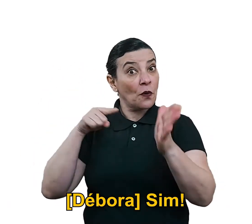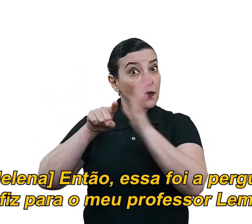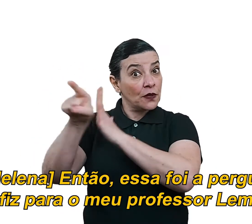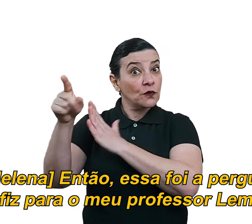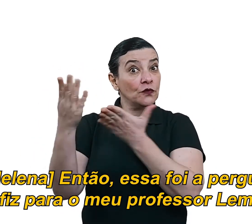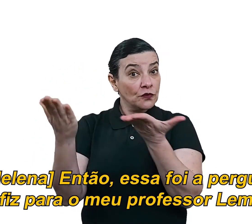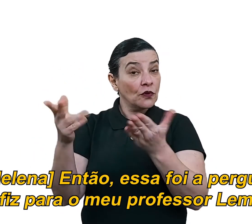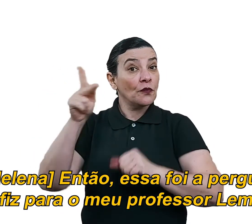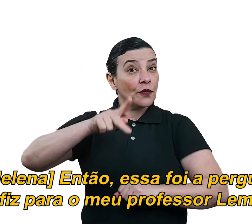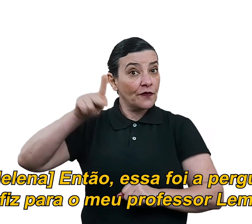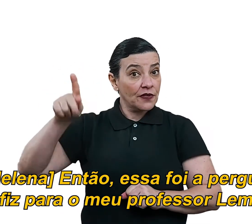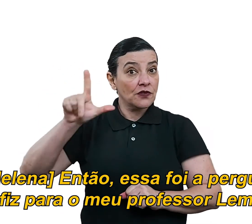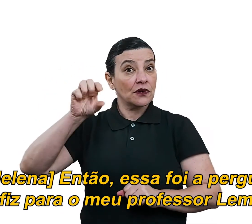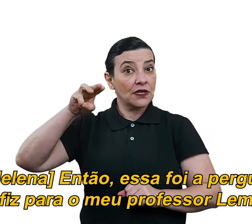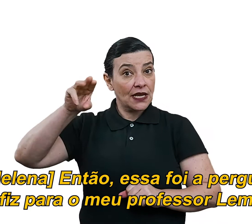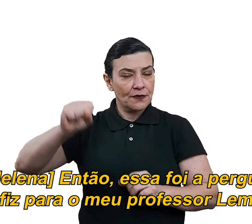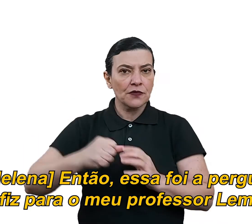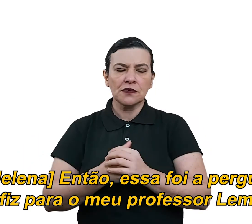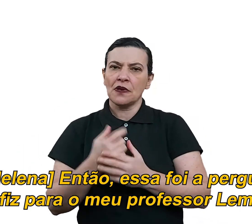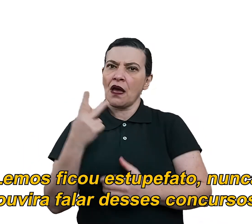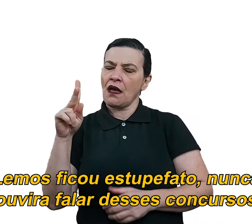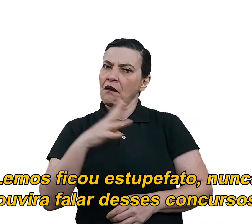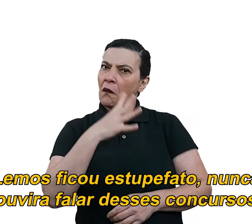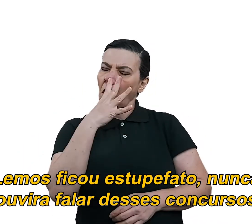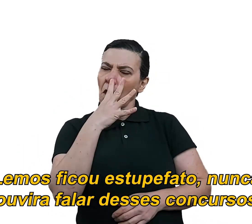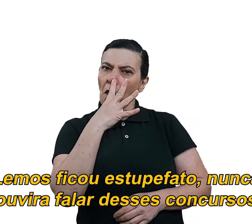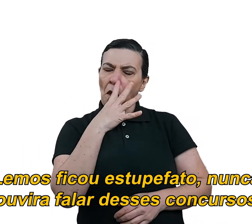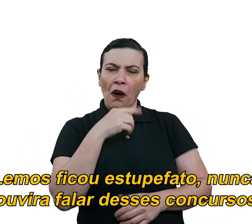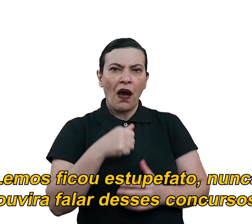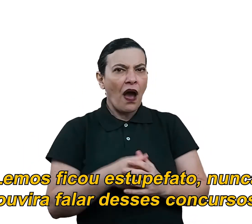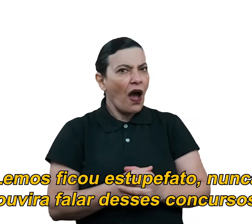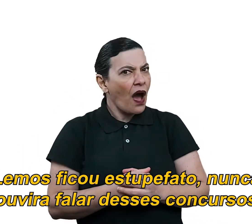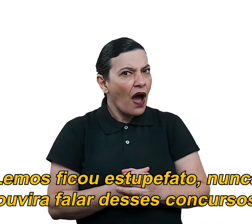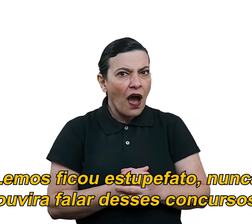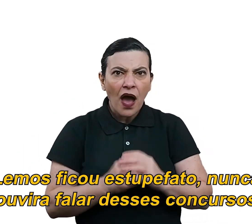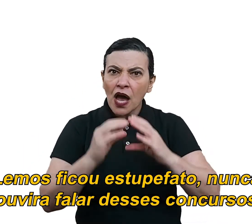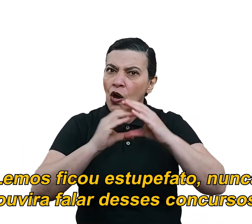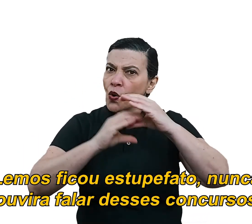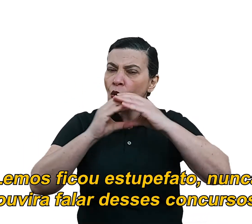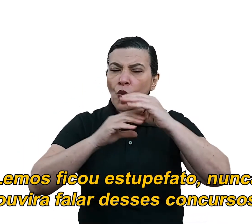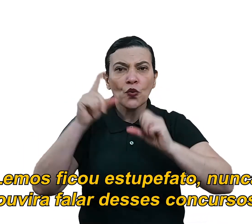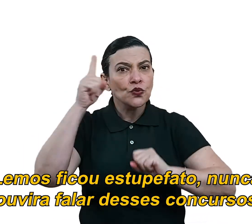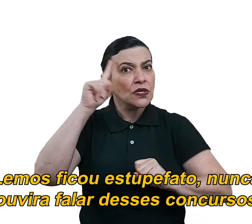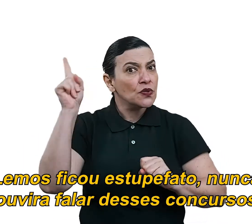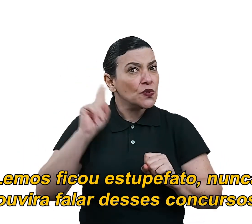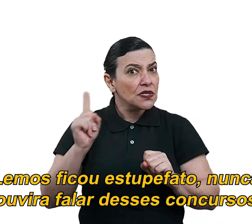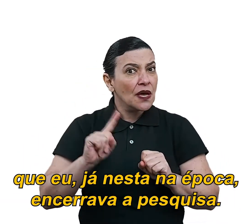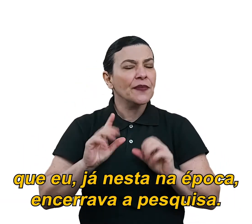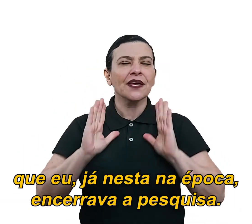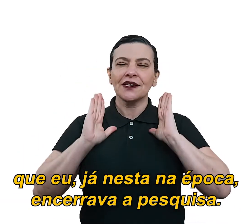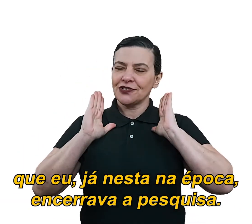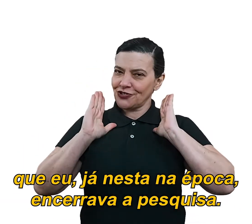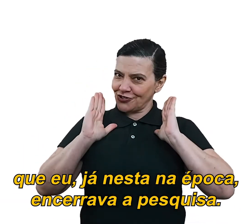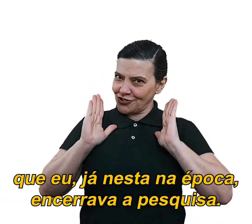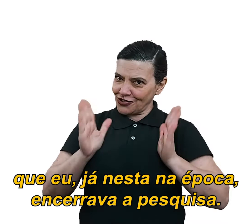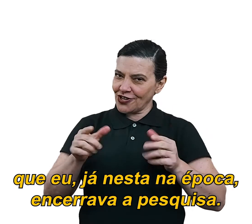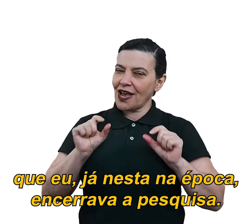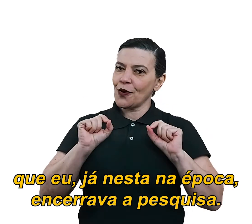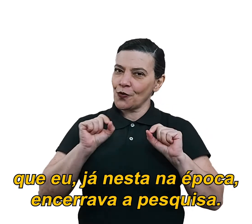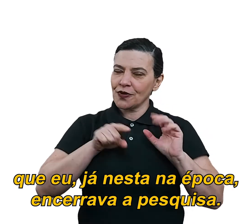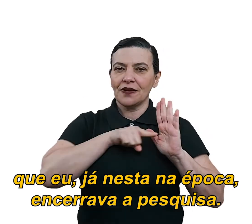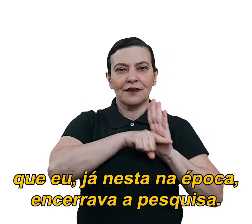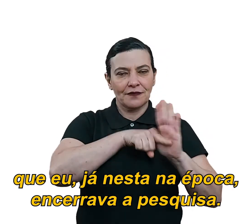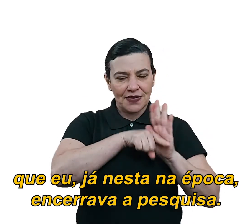Então, essa foi a pergunta que eu fiz para o meu professor Lemos. Lemos ficou estupefato. Nunca ouvira falar desses concursos, que eu já,